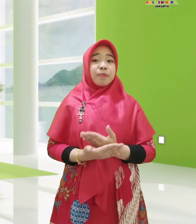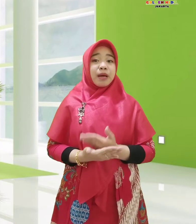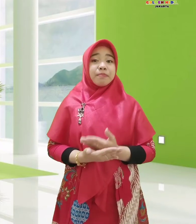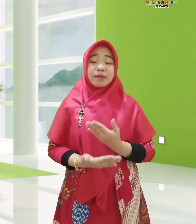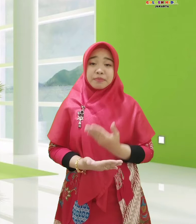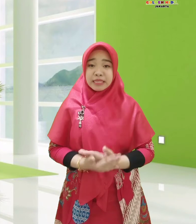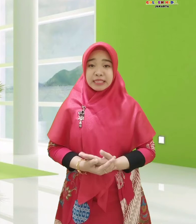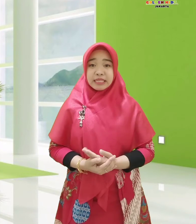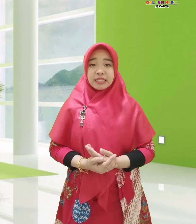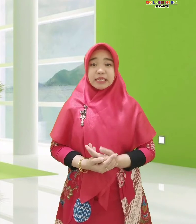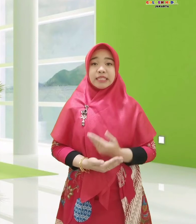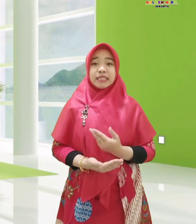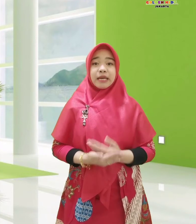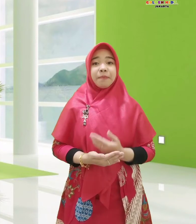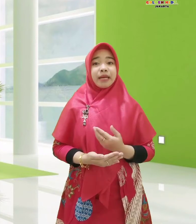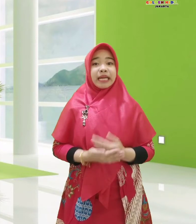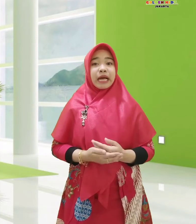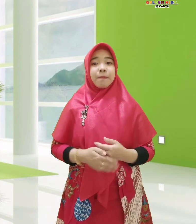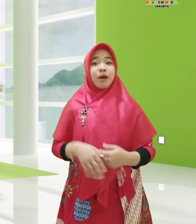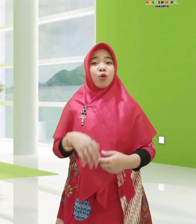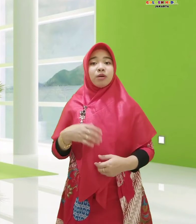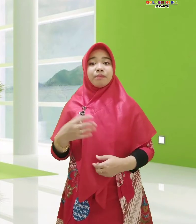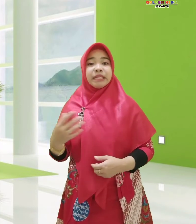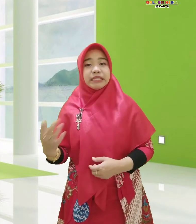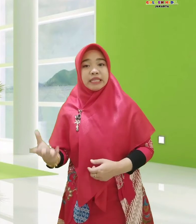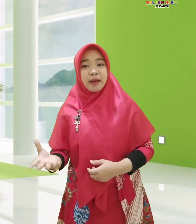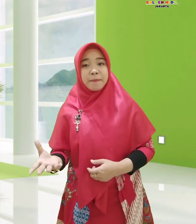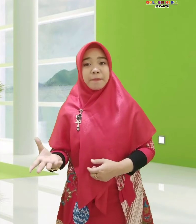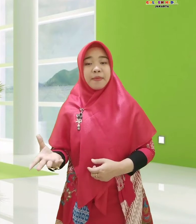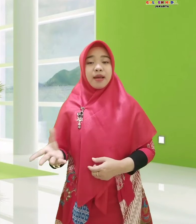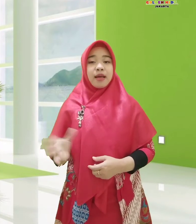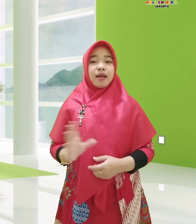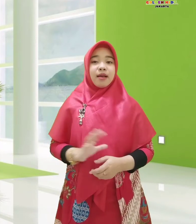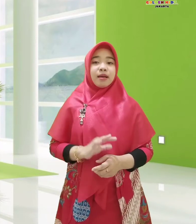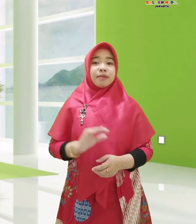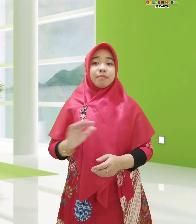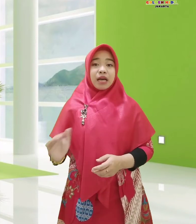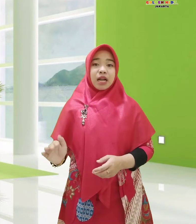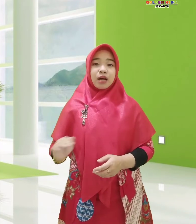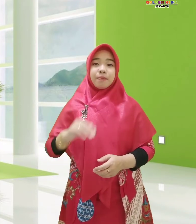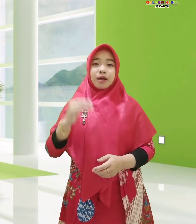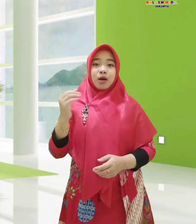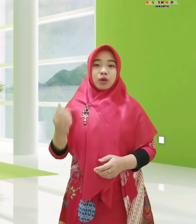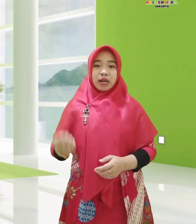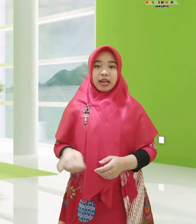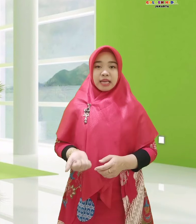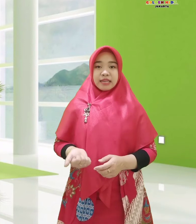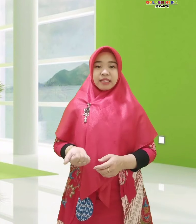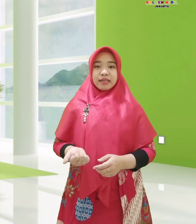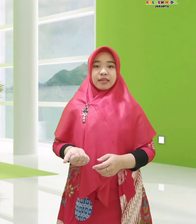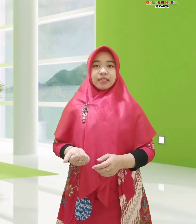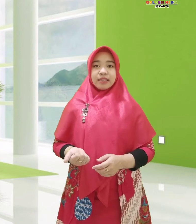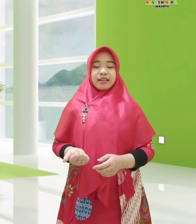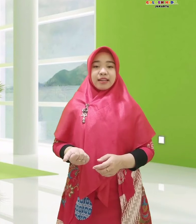mengucapkan permisi jika mereka mau meminjam barang kepada orang lain.